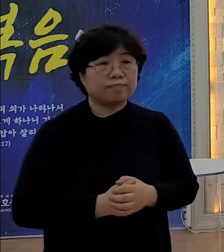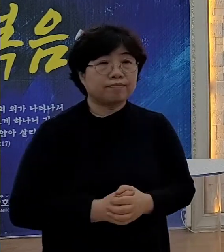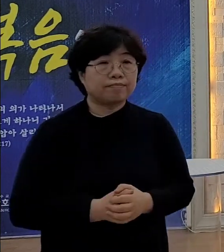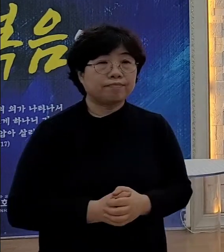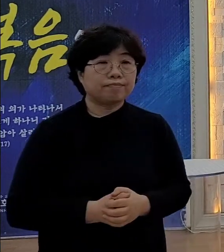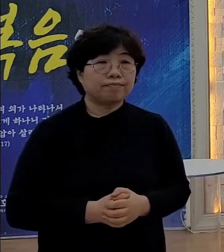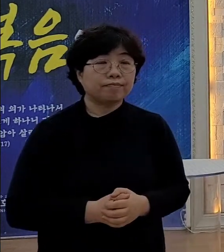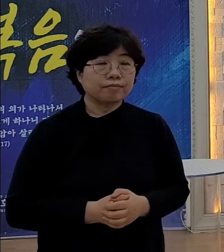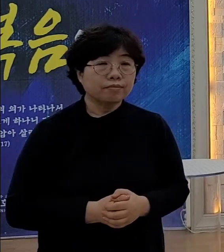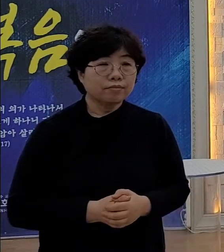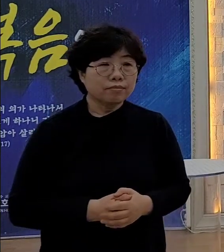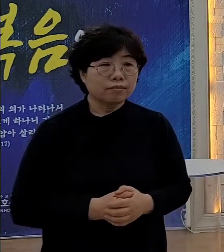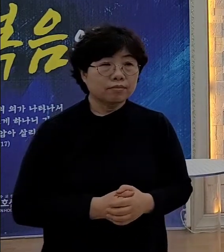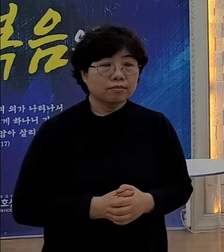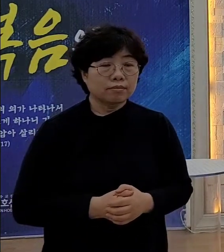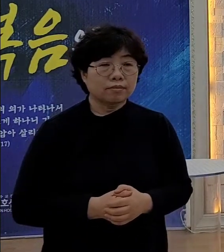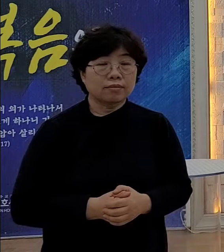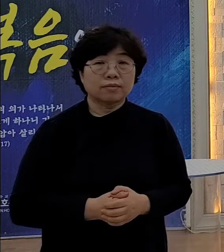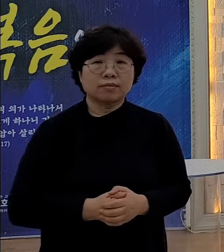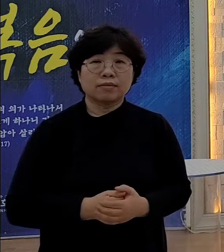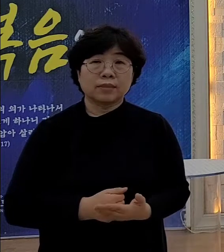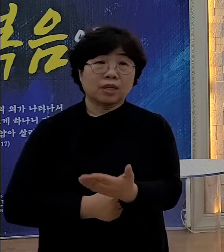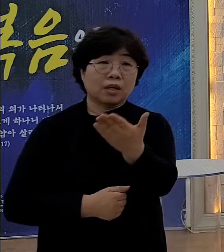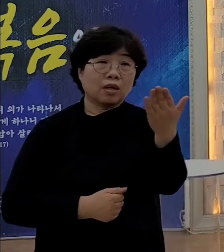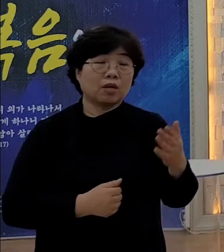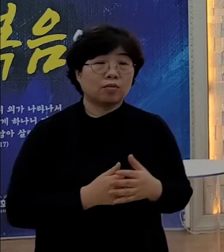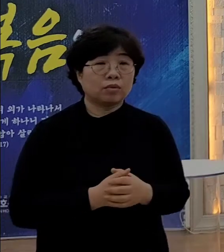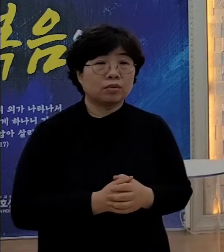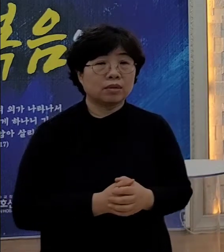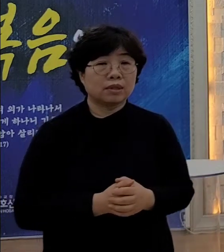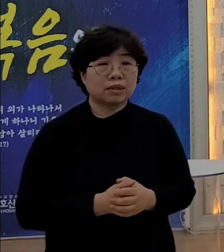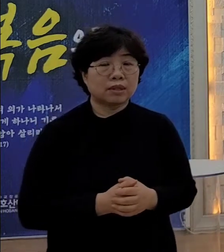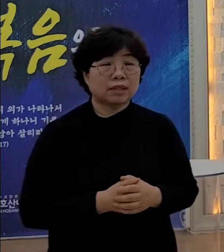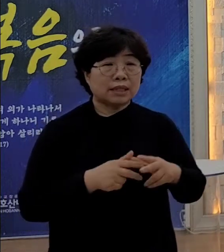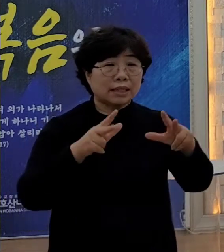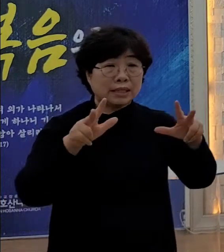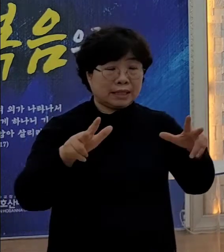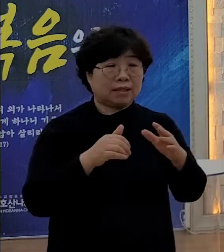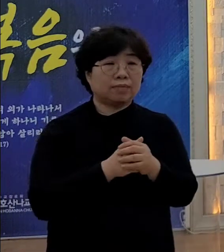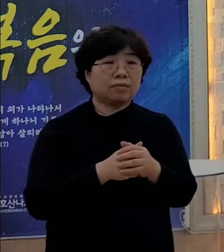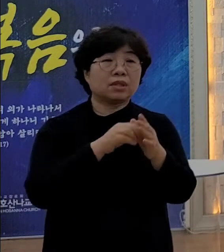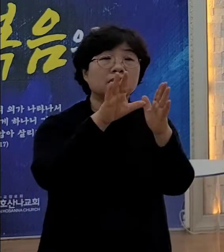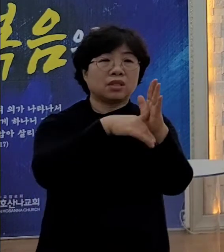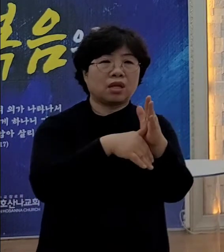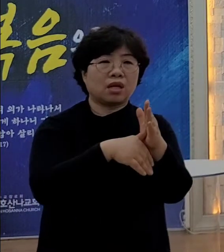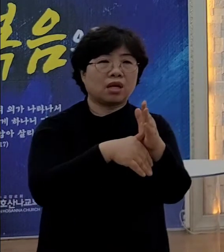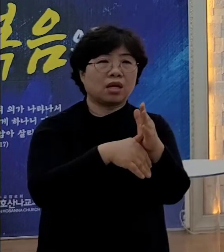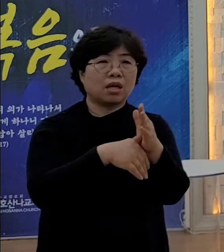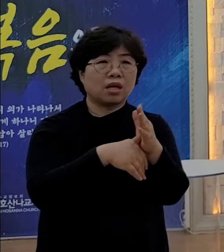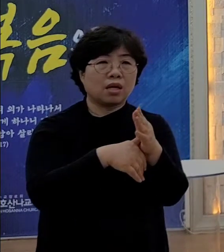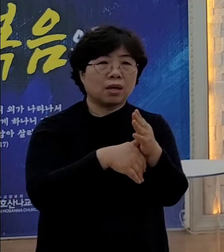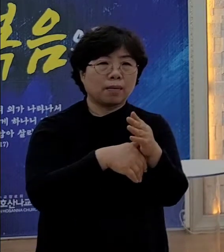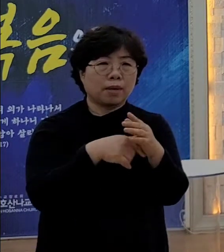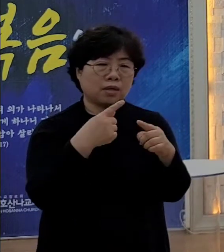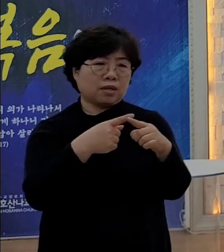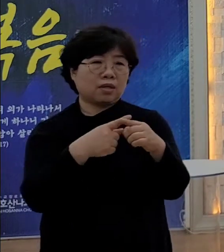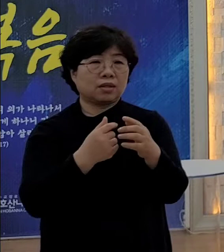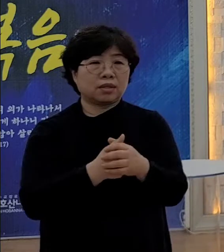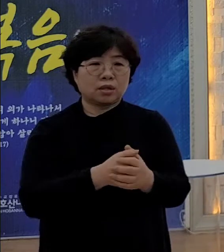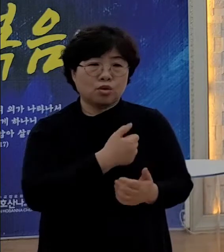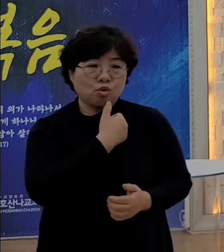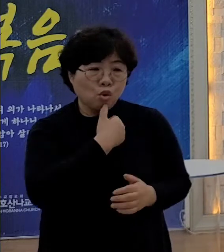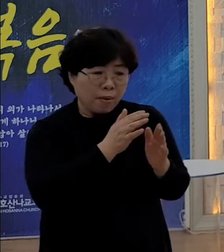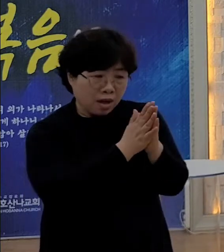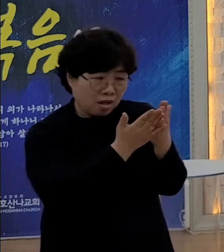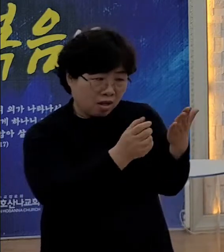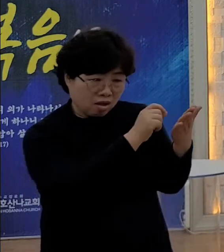이제 이 본론이 이해가 됩니다. 자, 여러분 지금 이 시대가 바로 그런 시대라는 뜻이에요.